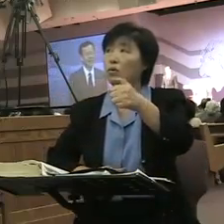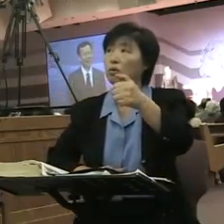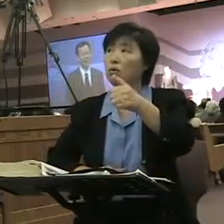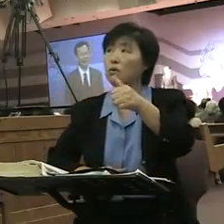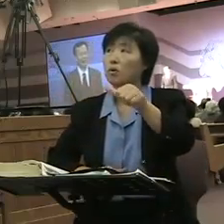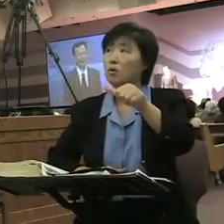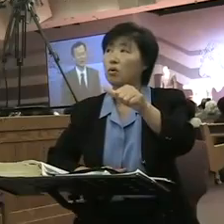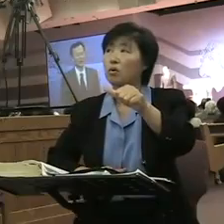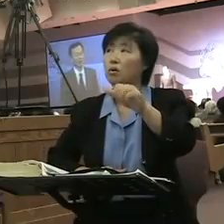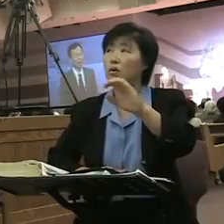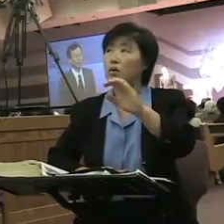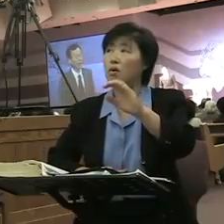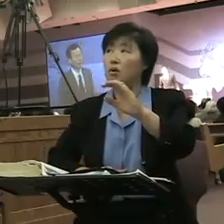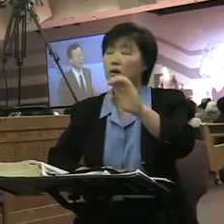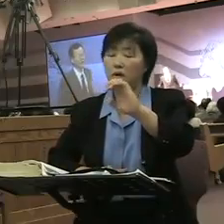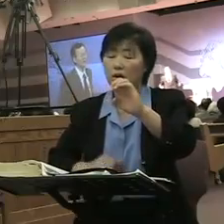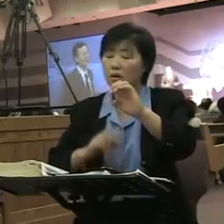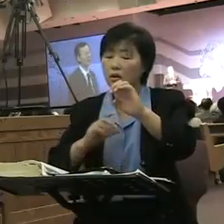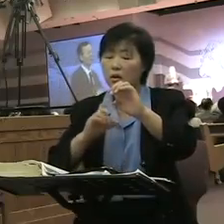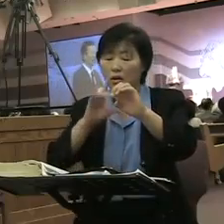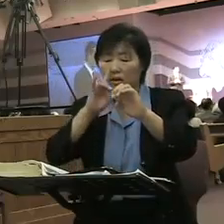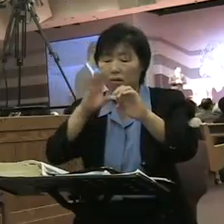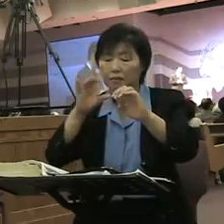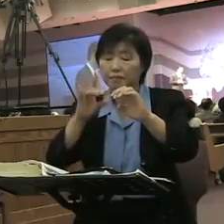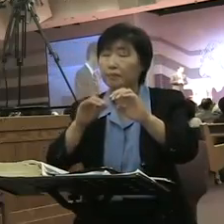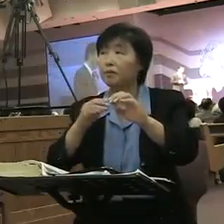안 하시겠다고 합니다. 아브라함이